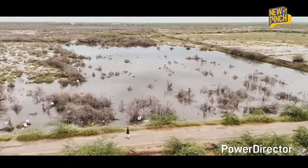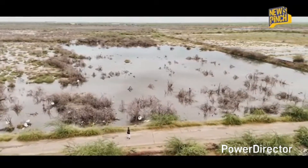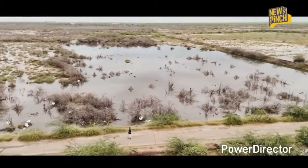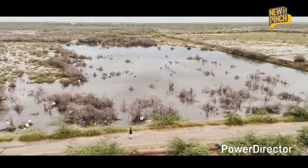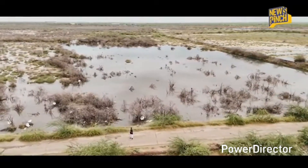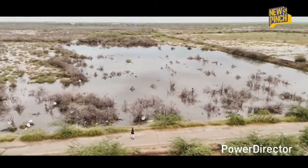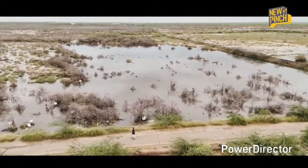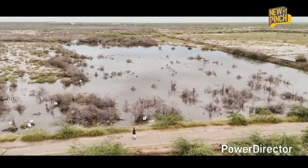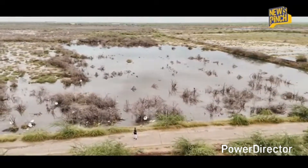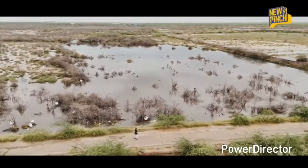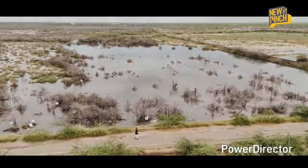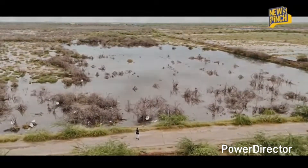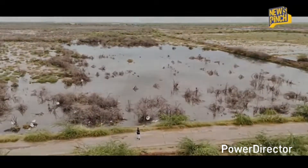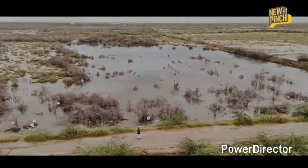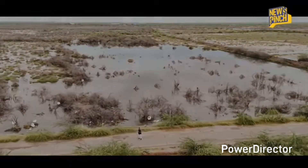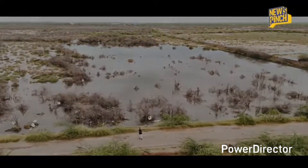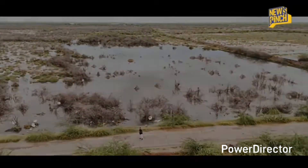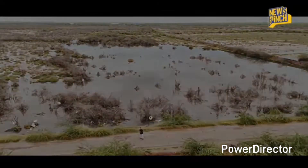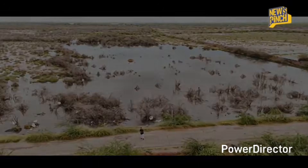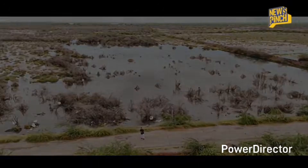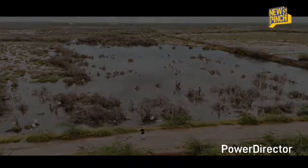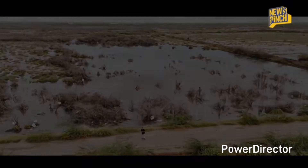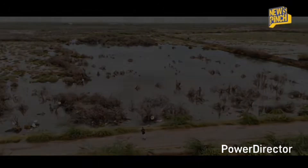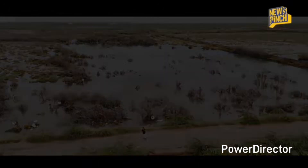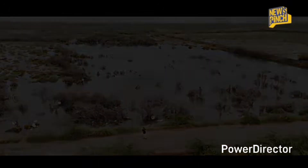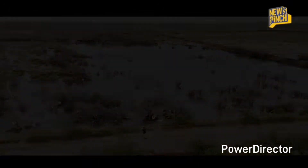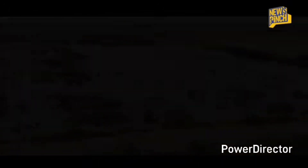किलोमीटर दूर हैं तो सुरक्षित हैं।